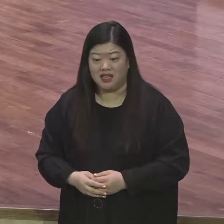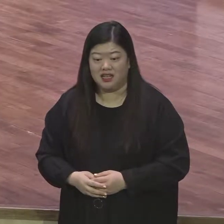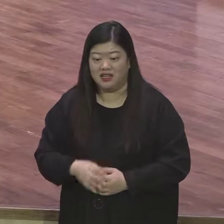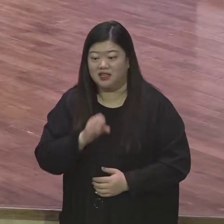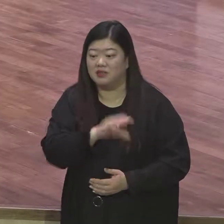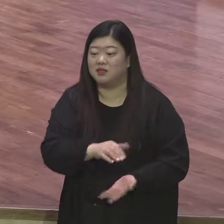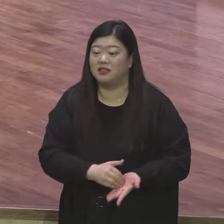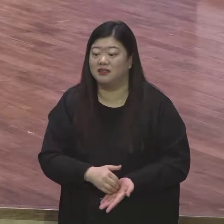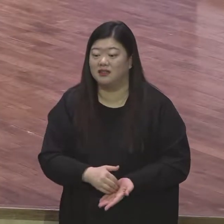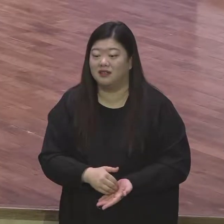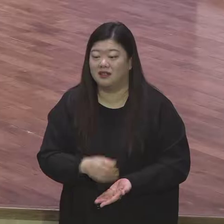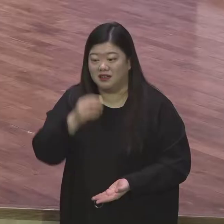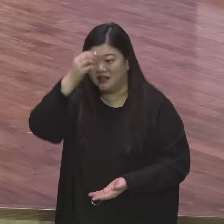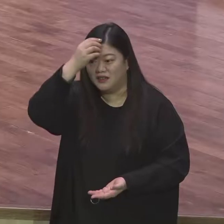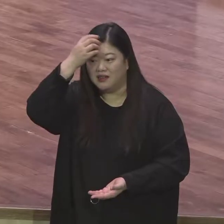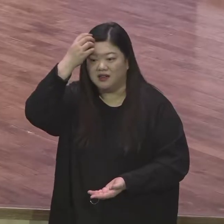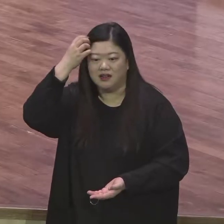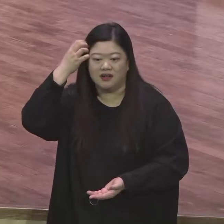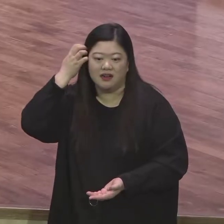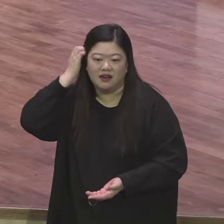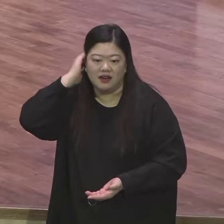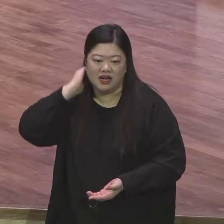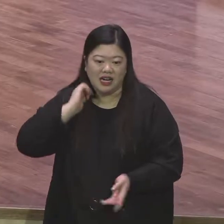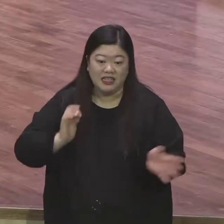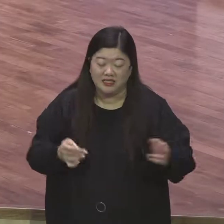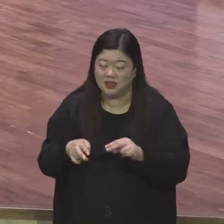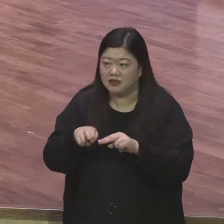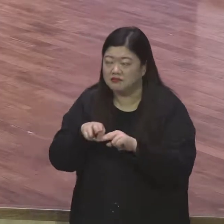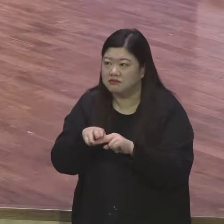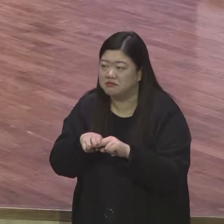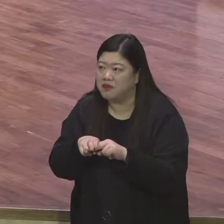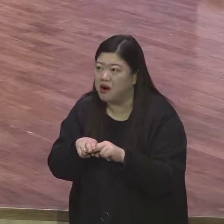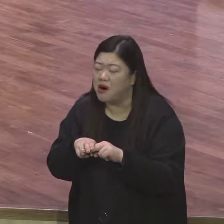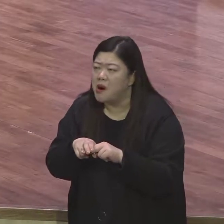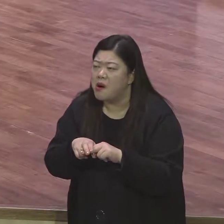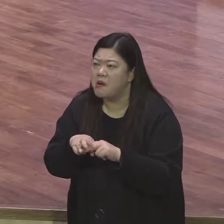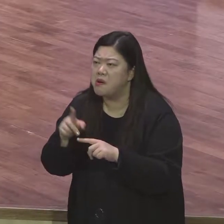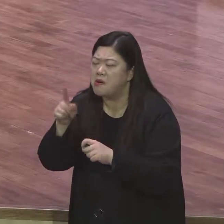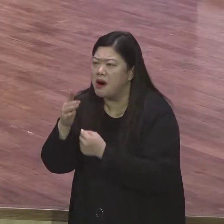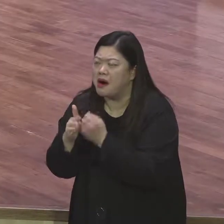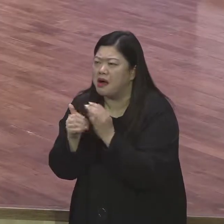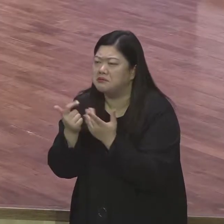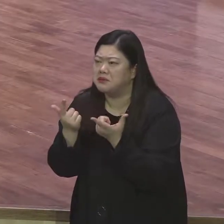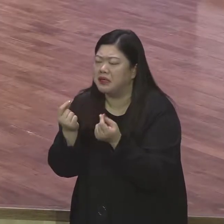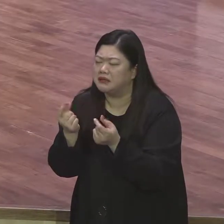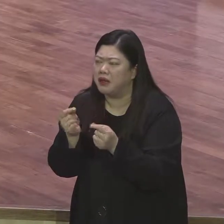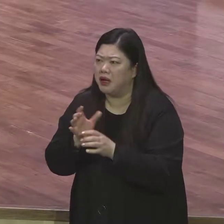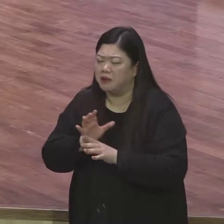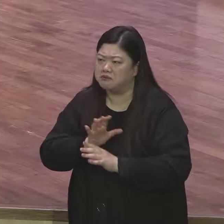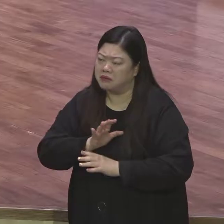내가 그랬어요. 너 지금 그 마음 자세 가지고 신앙생활을 해라.